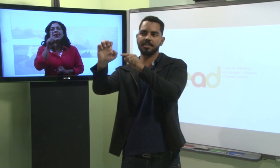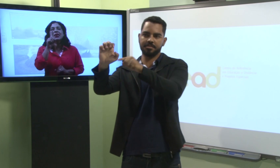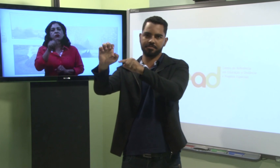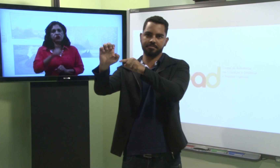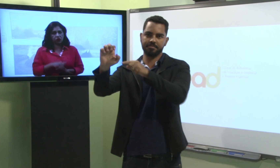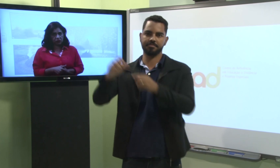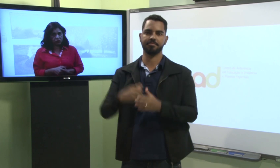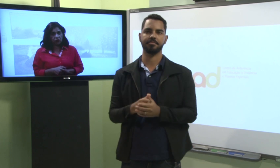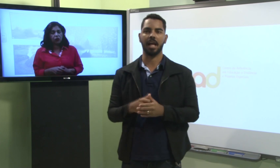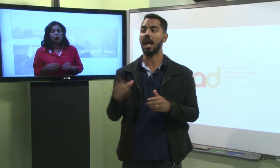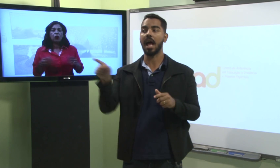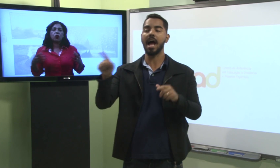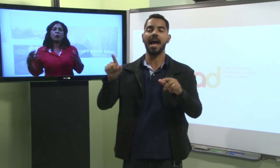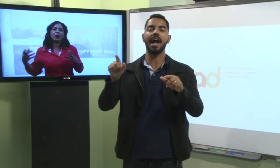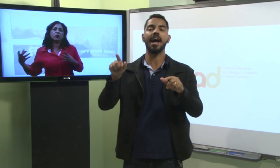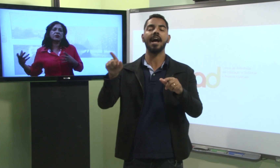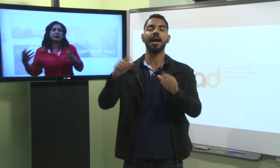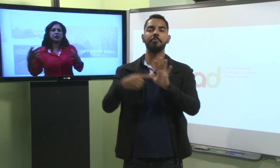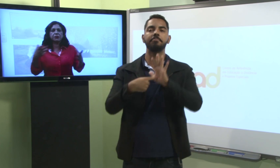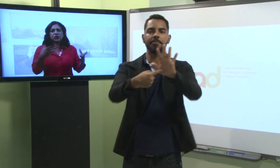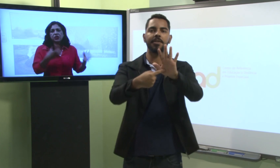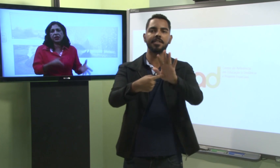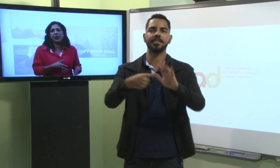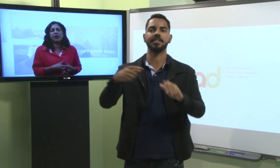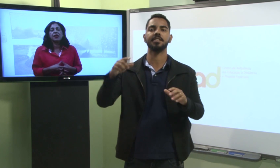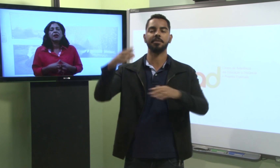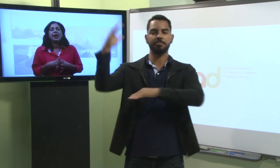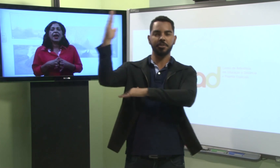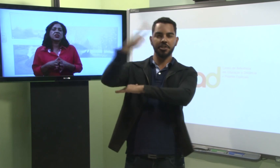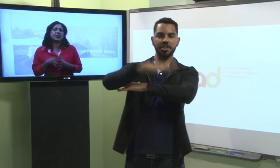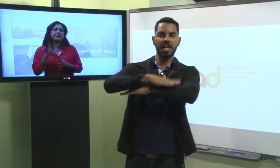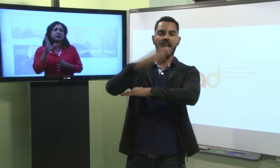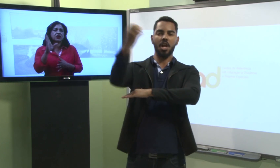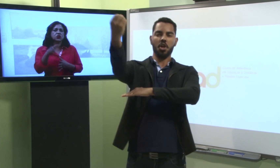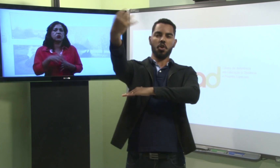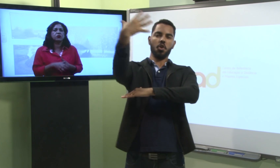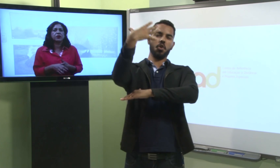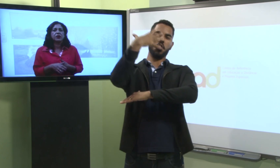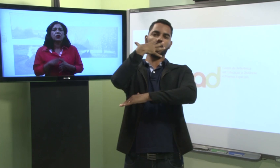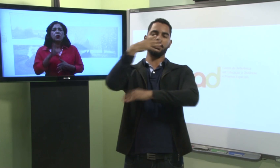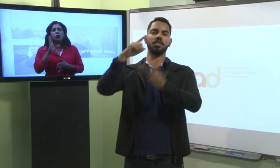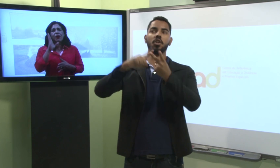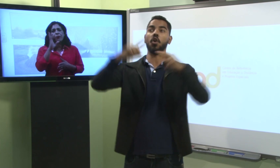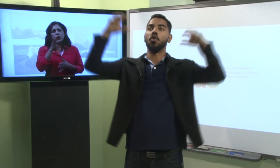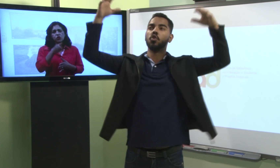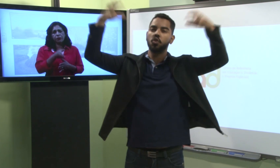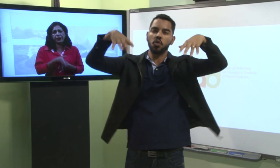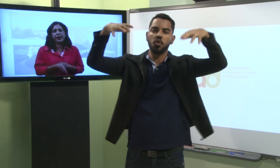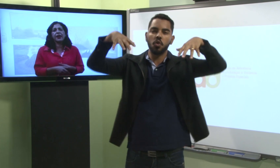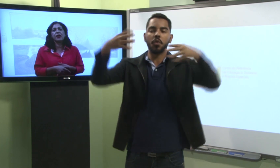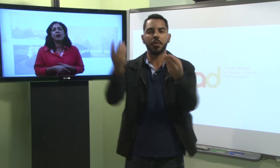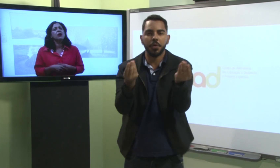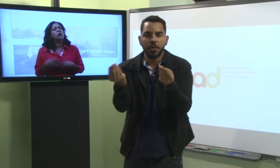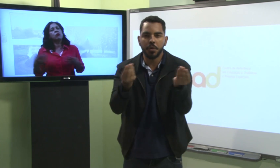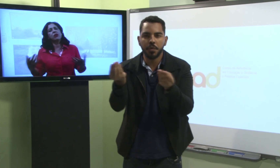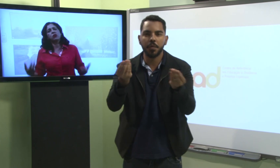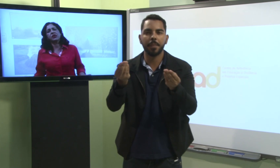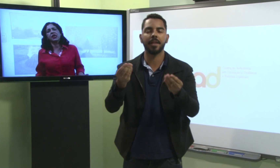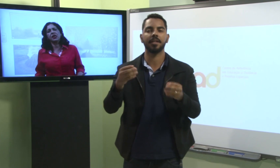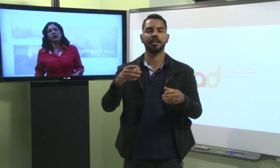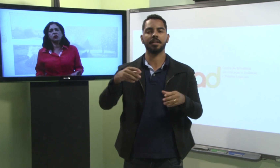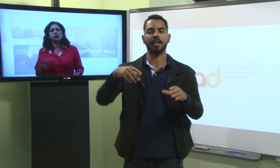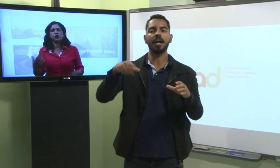e não sólidos, como a luz entrando pela janela, a direção da chuva, o vapor de uma panela,